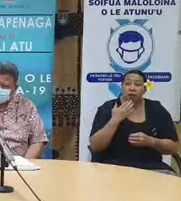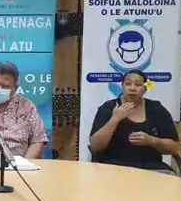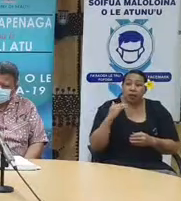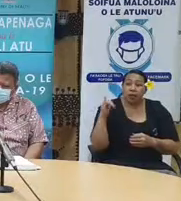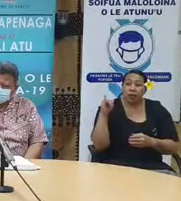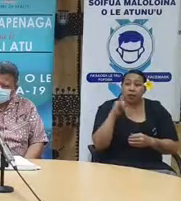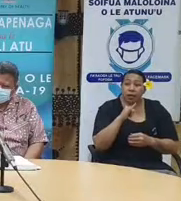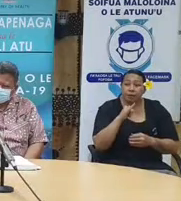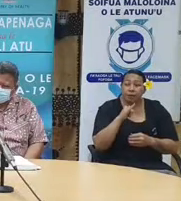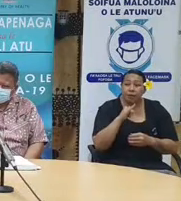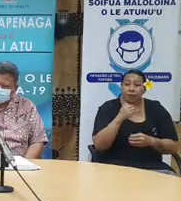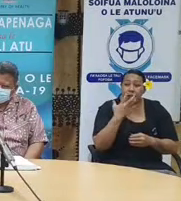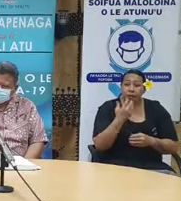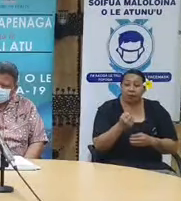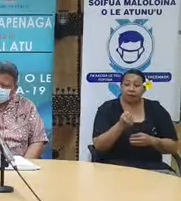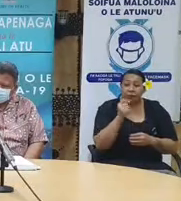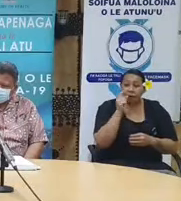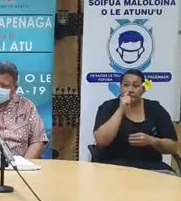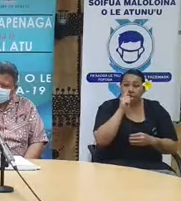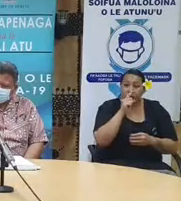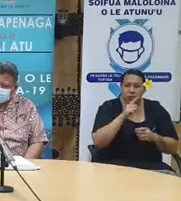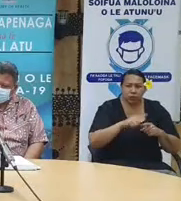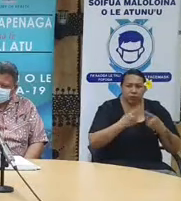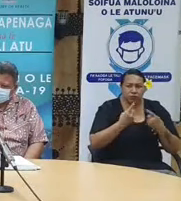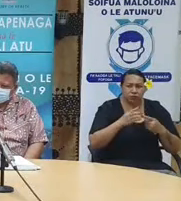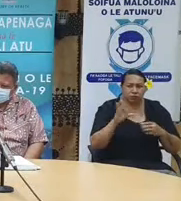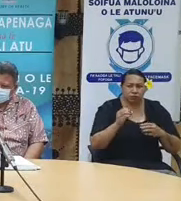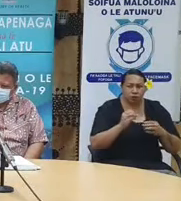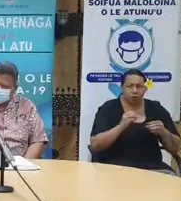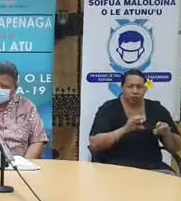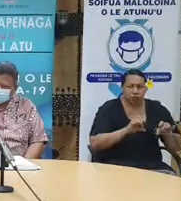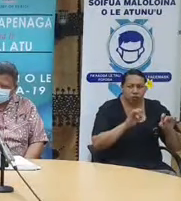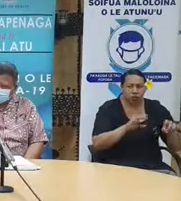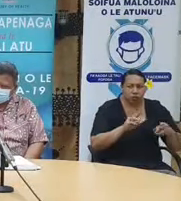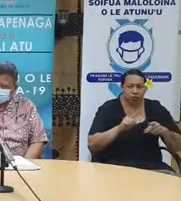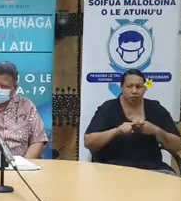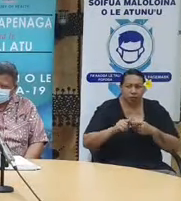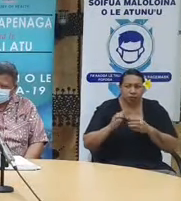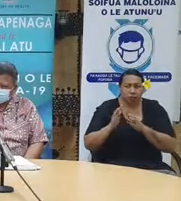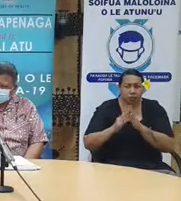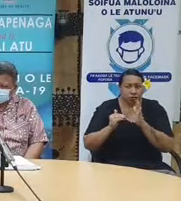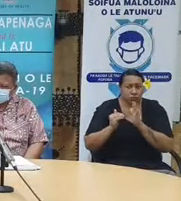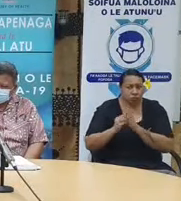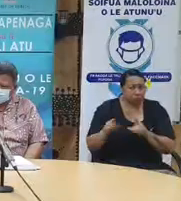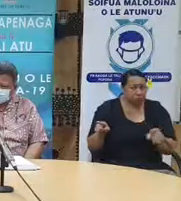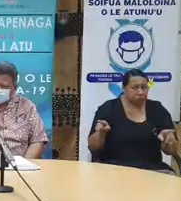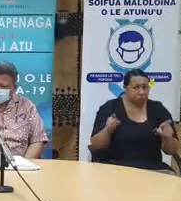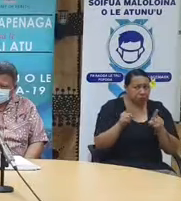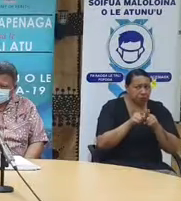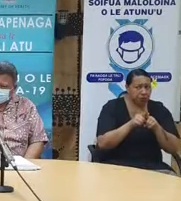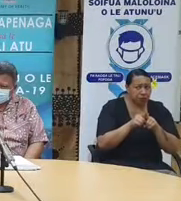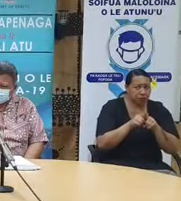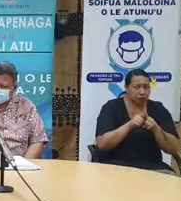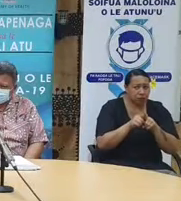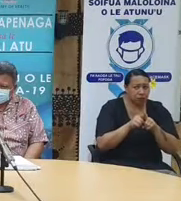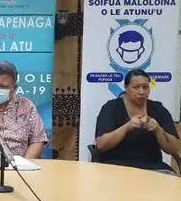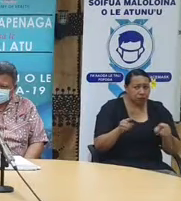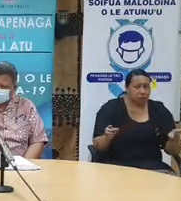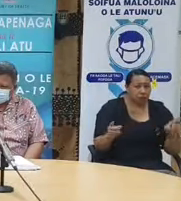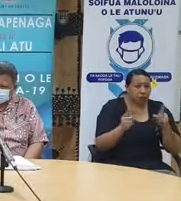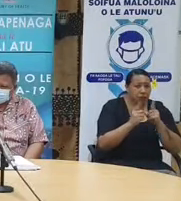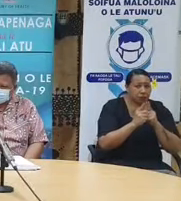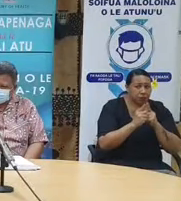ese mai o se tali mani usila pe o mite la to mi se o ye ngale ye fai ngama la o mai o no ma sin na tano le mai